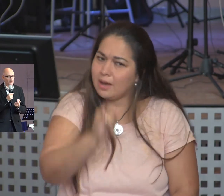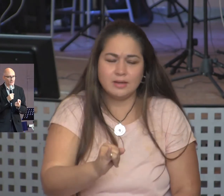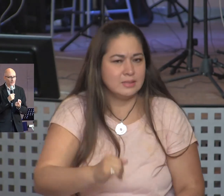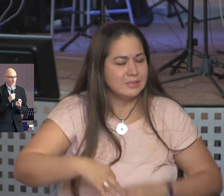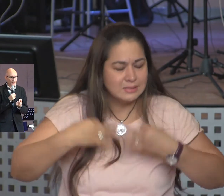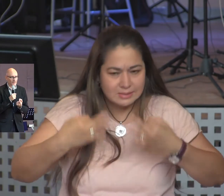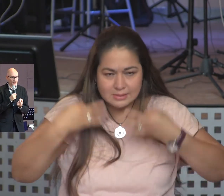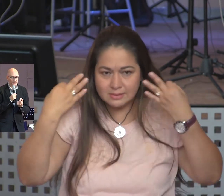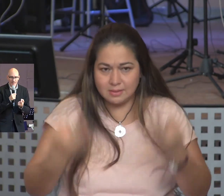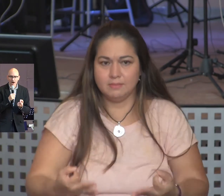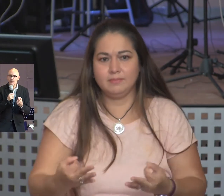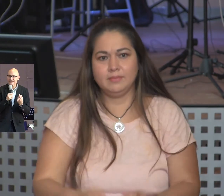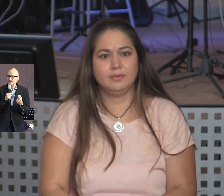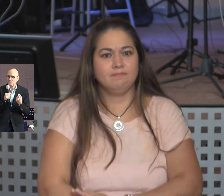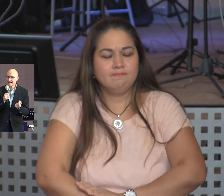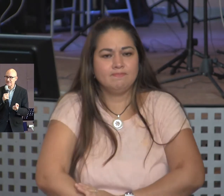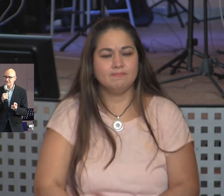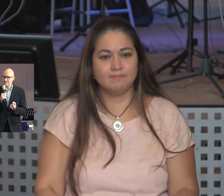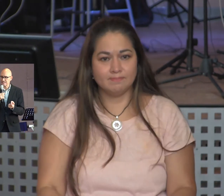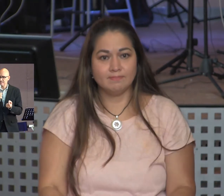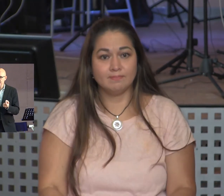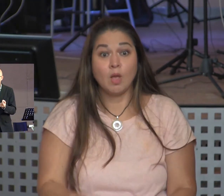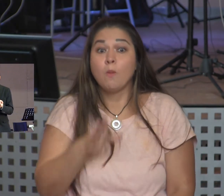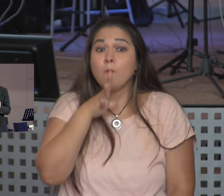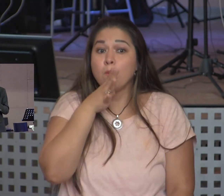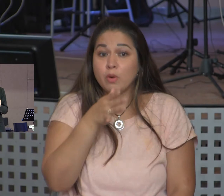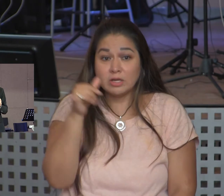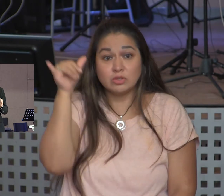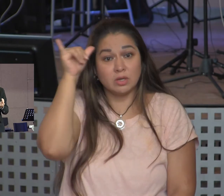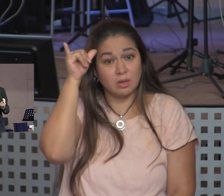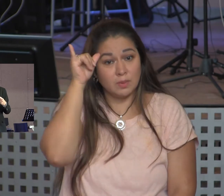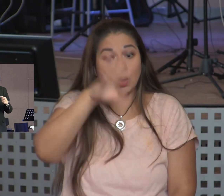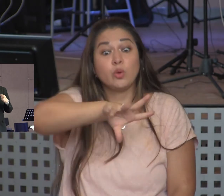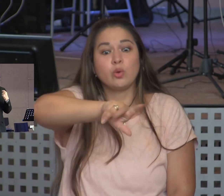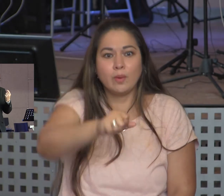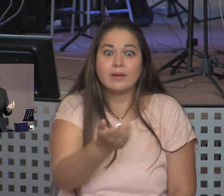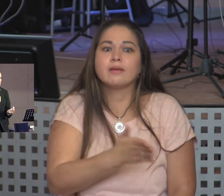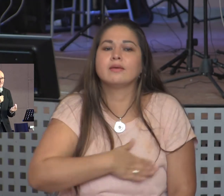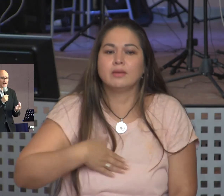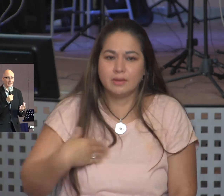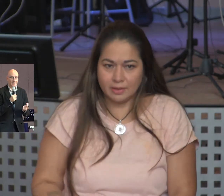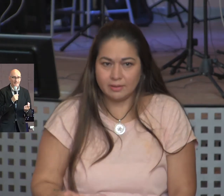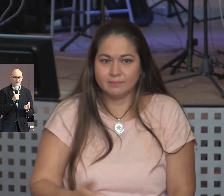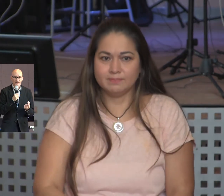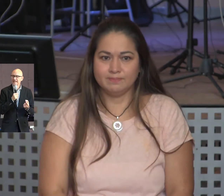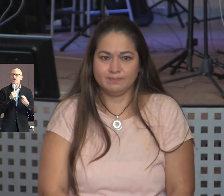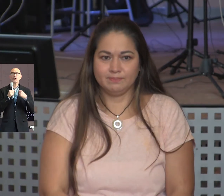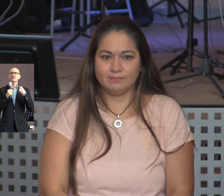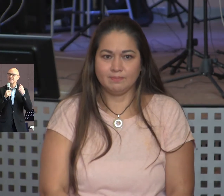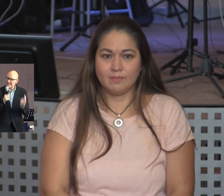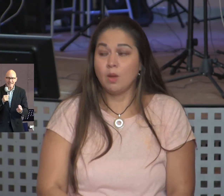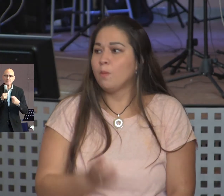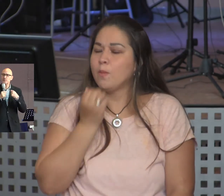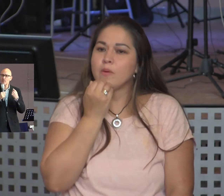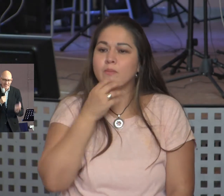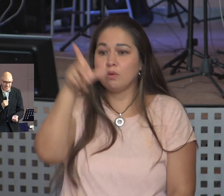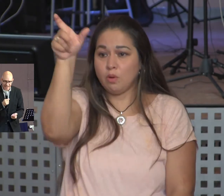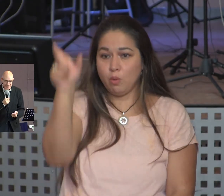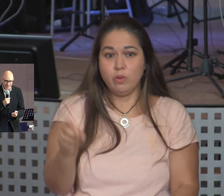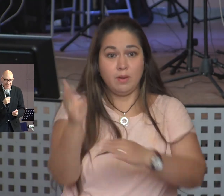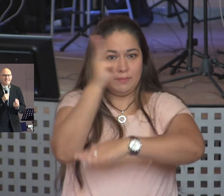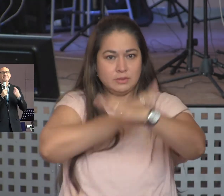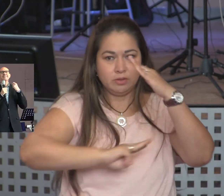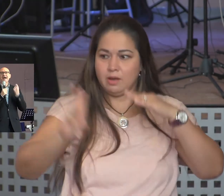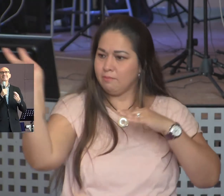contenido, aunque ese no sea el énfasis. No importa. Una palabra profética contiene